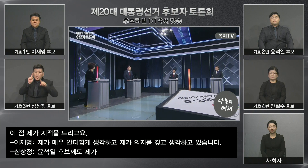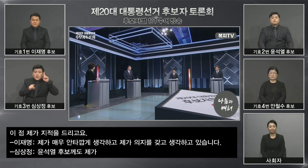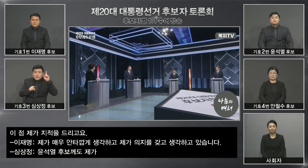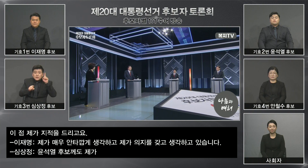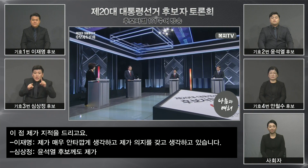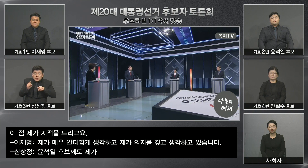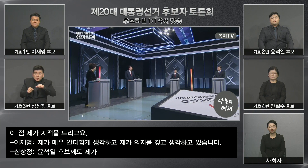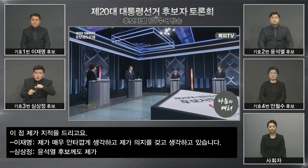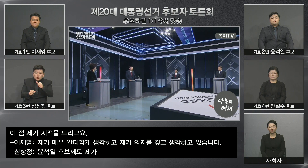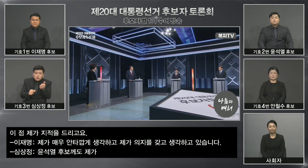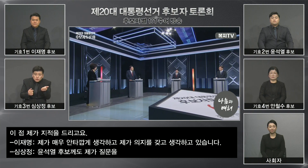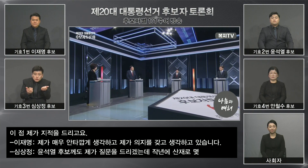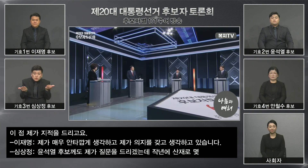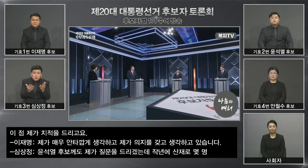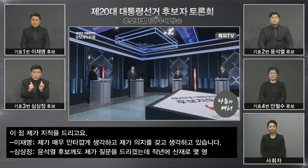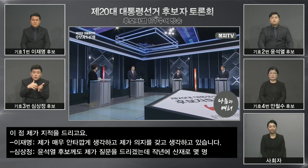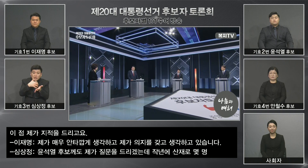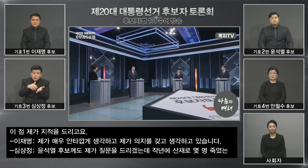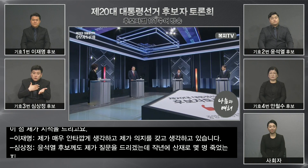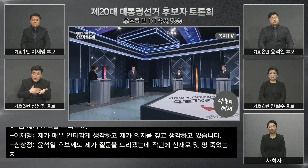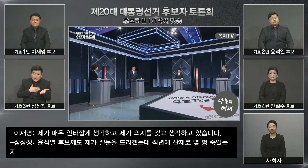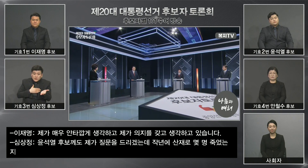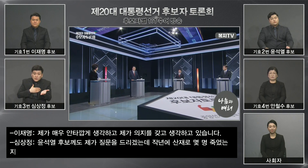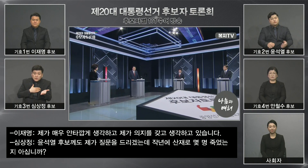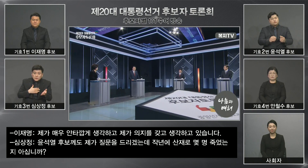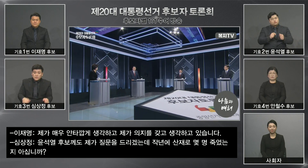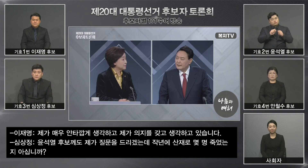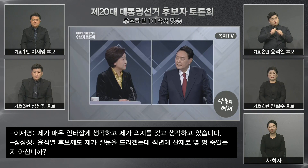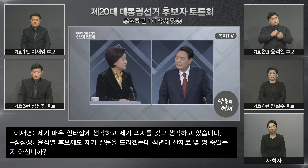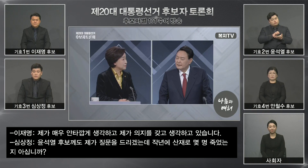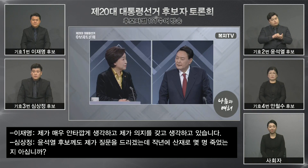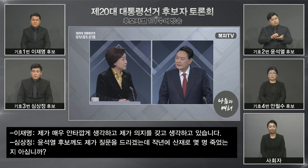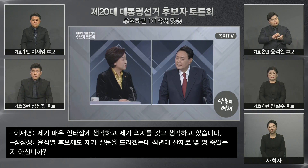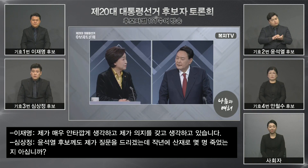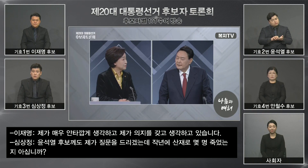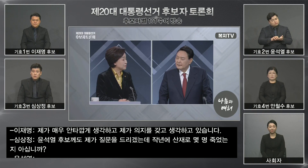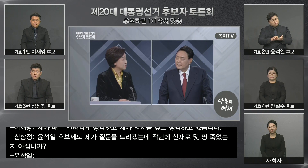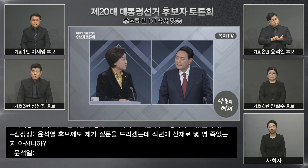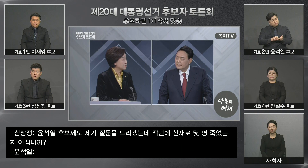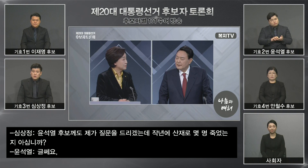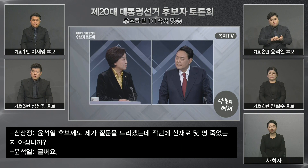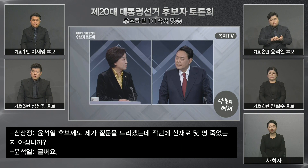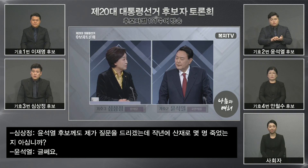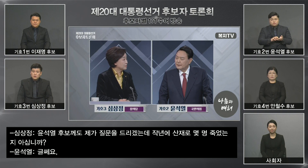죽었는지 아십니까? 글쎄 숫자는 뭐 정확히